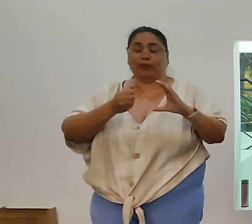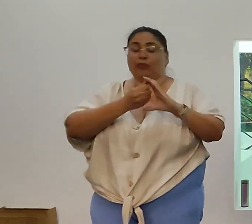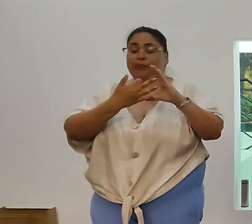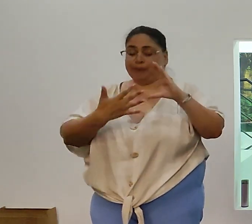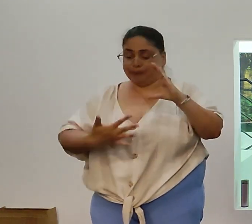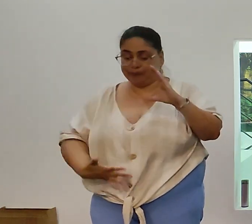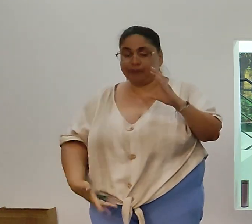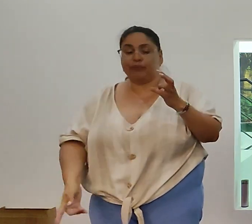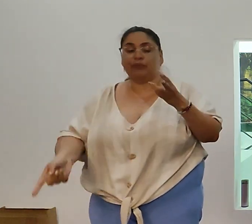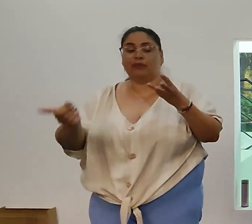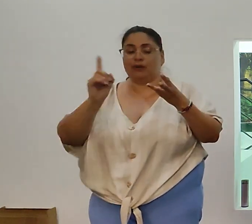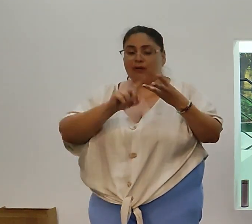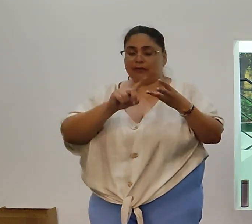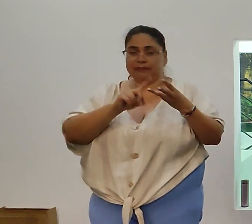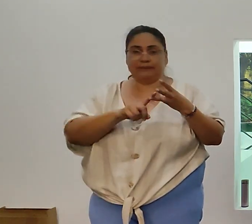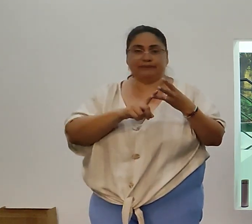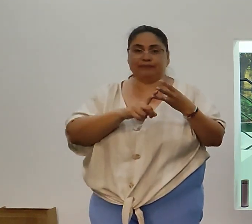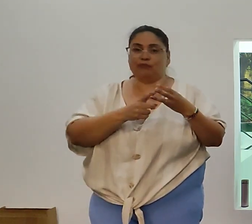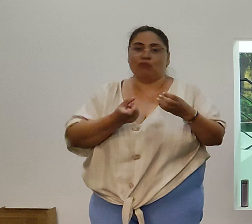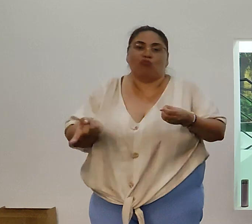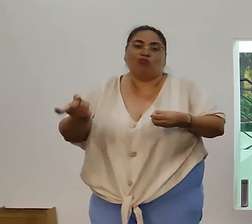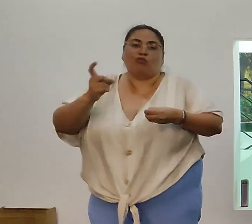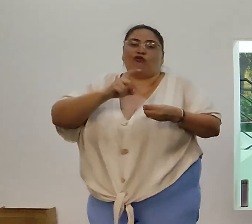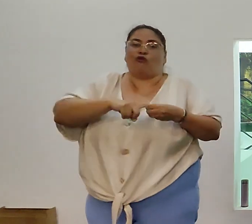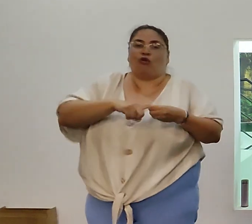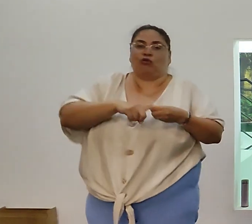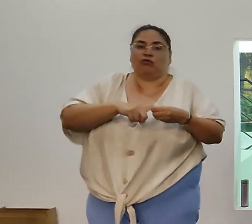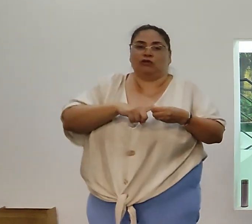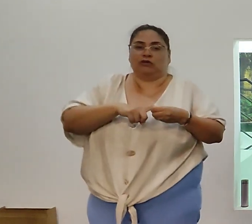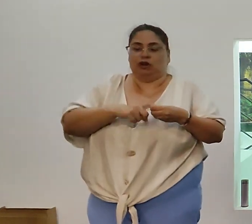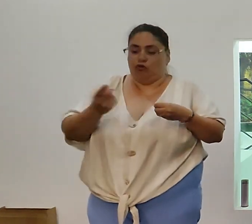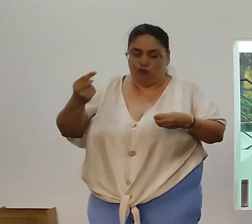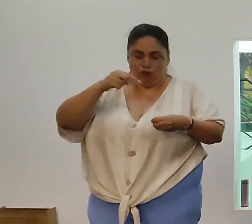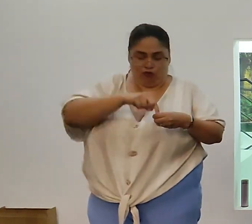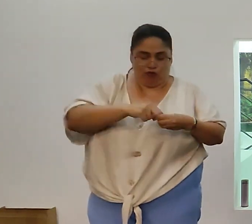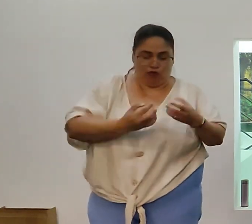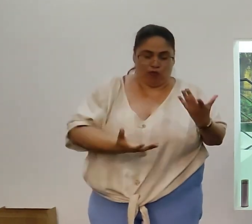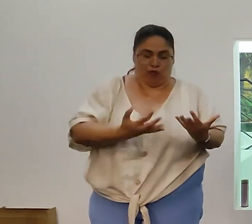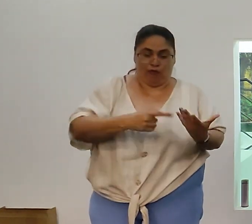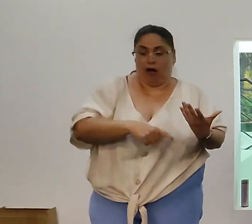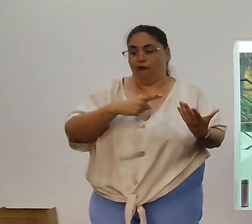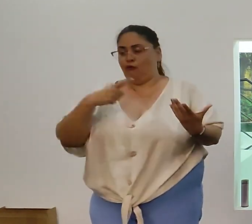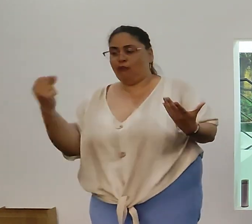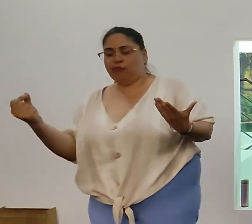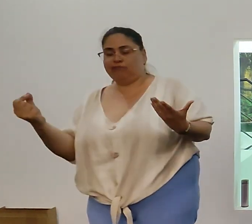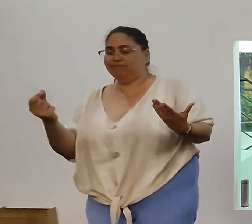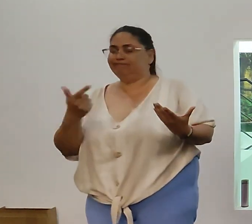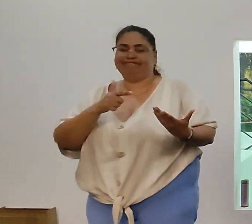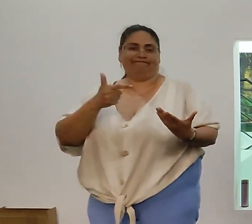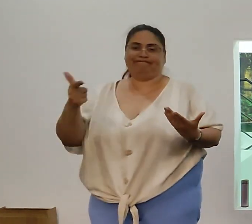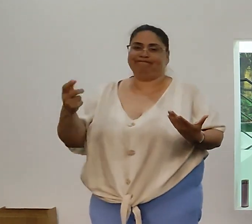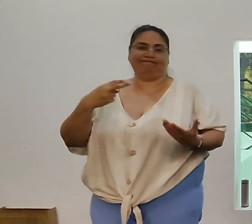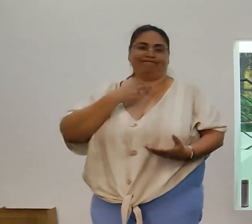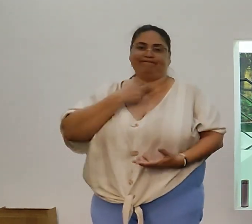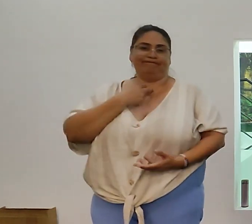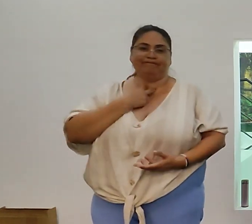característica do inferno é que é um estado irreversível e infinito. O texto diz, Abraão diz,